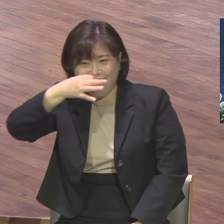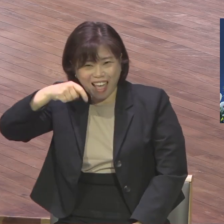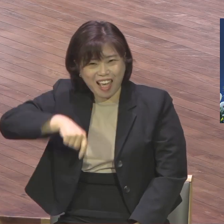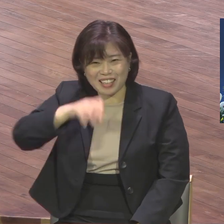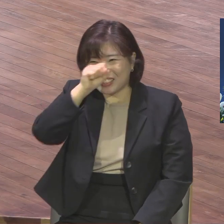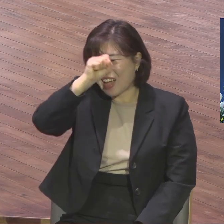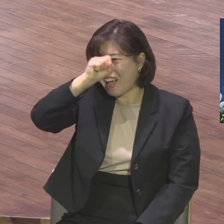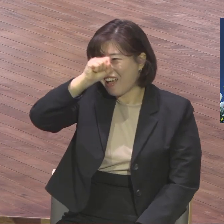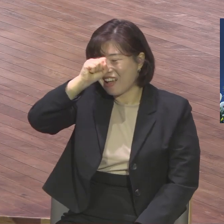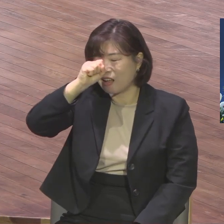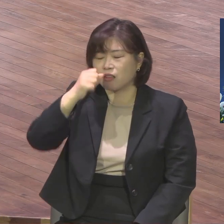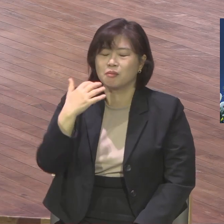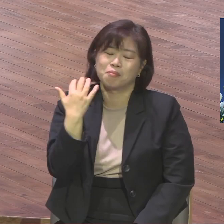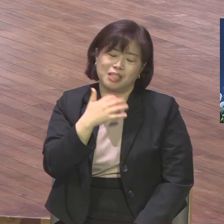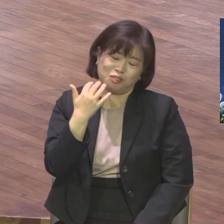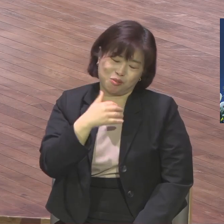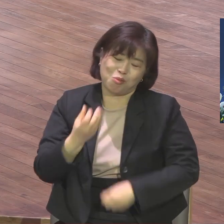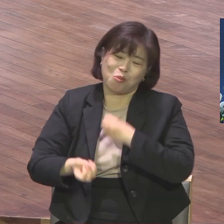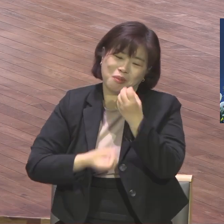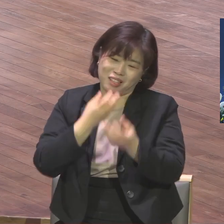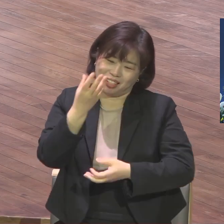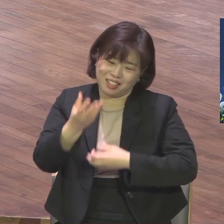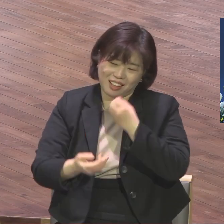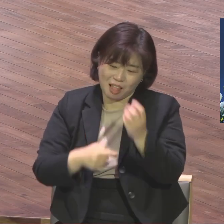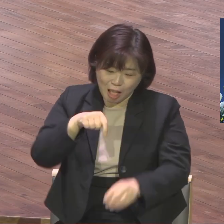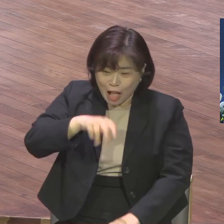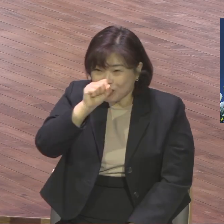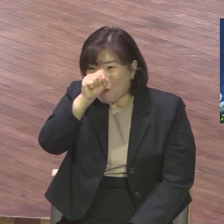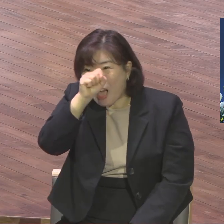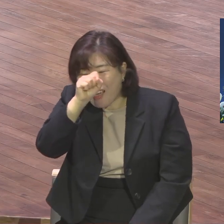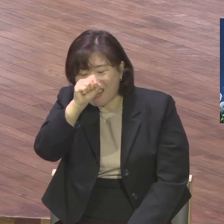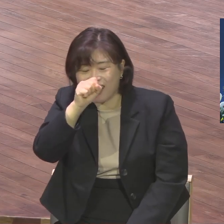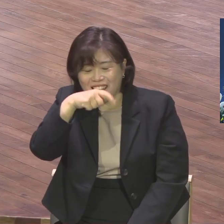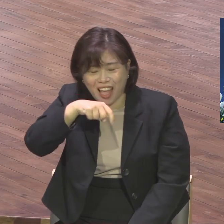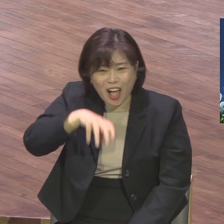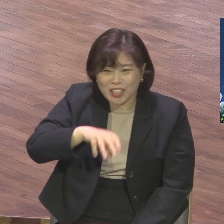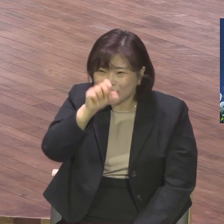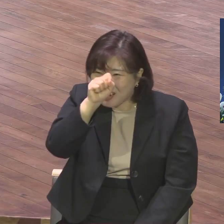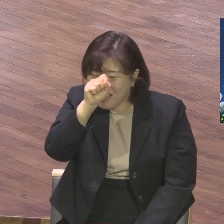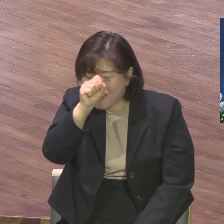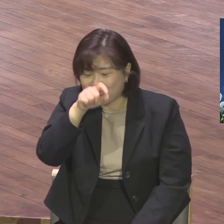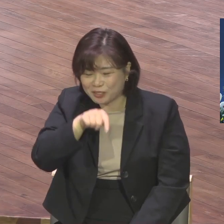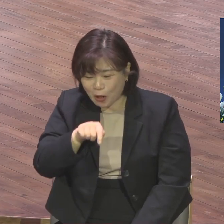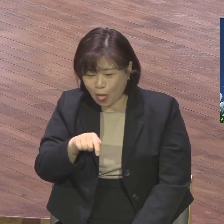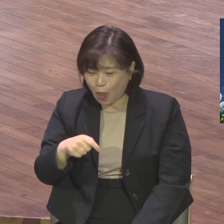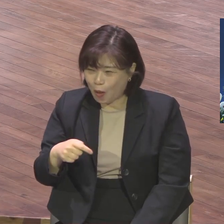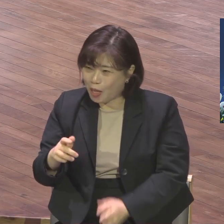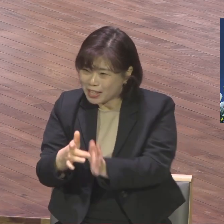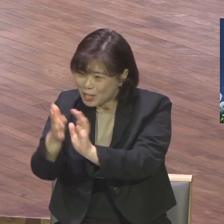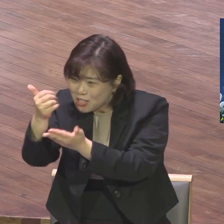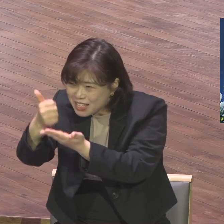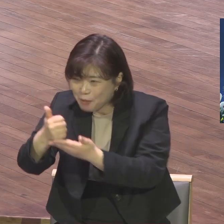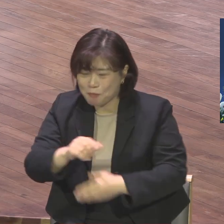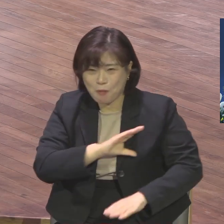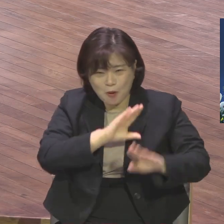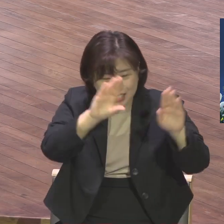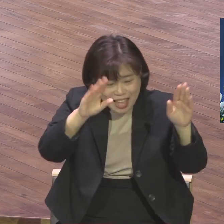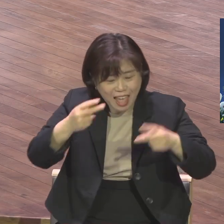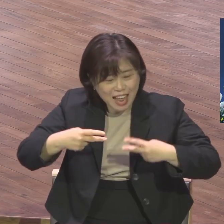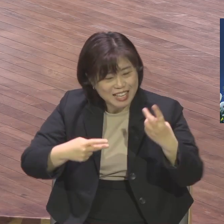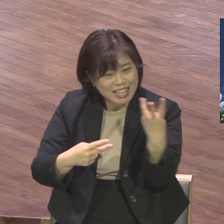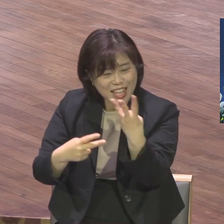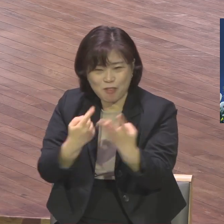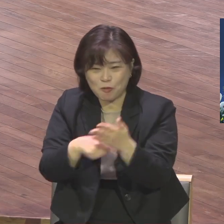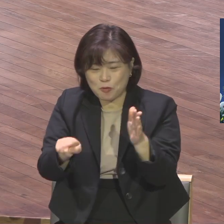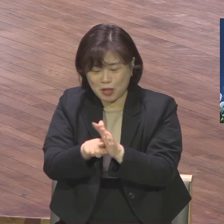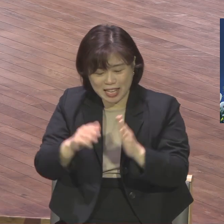베드로 성격이 좀 그래요. 여기가 조사오니 하면서 예수님과 모세와 엘리야를 위하여 초막사슬 짓고